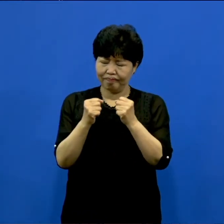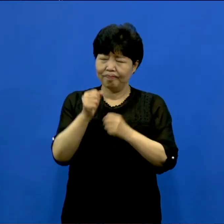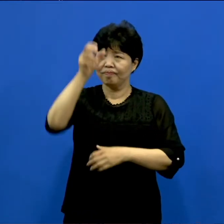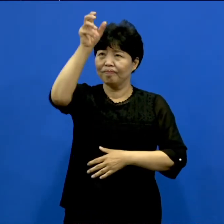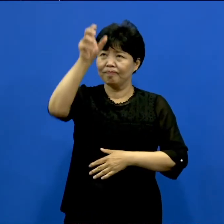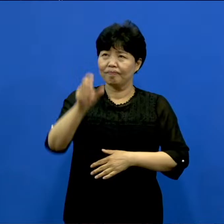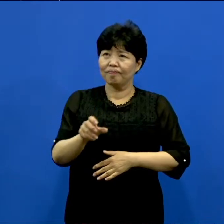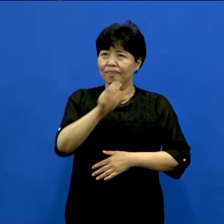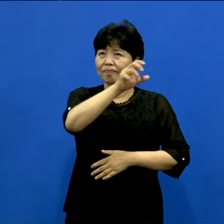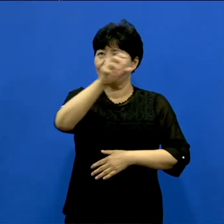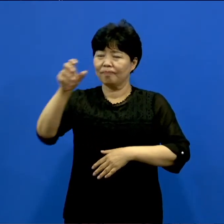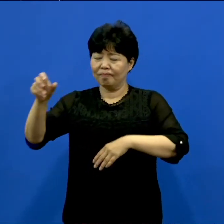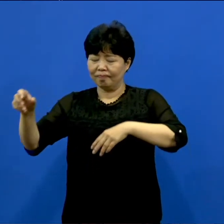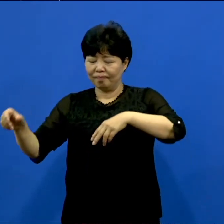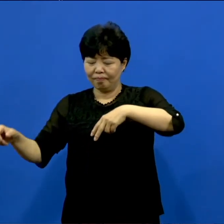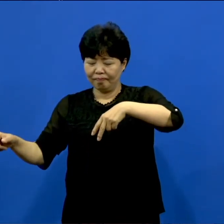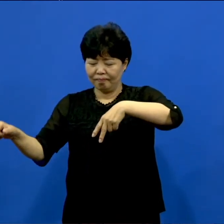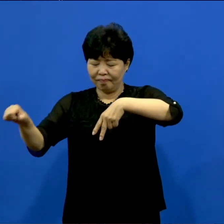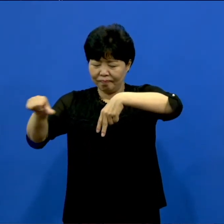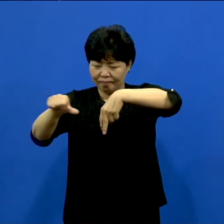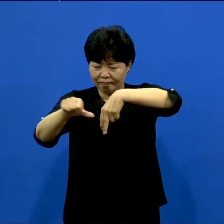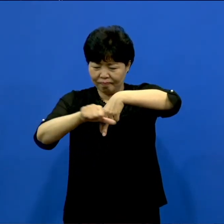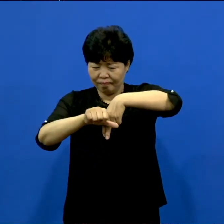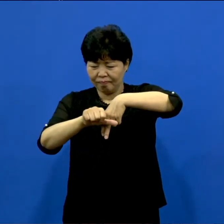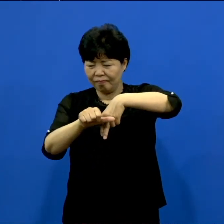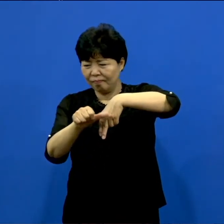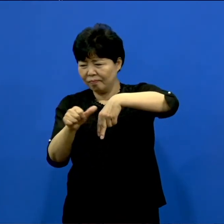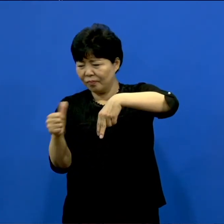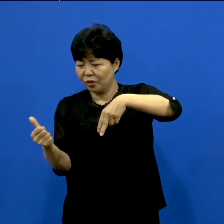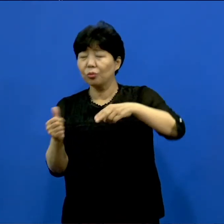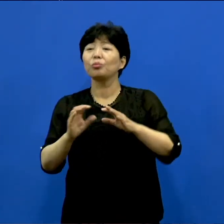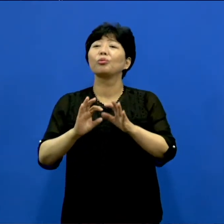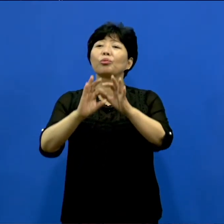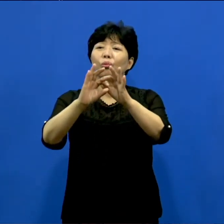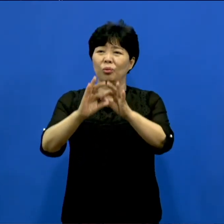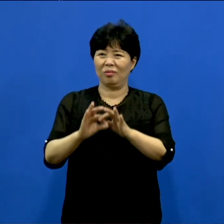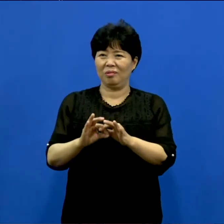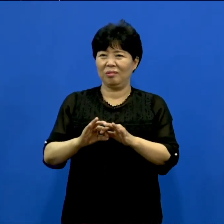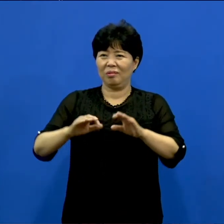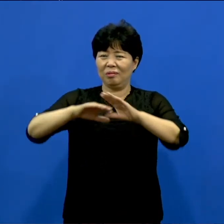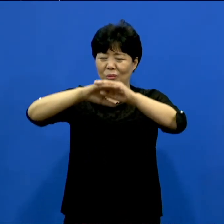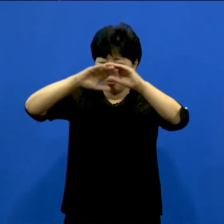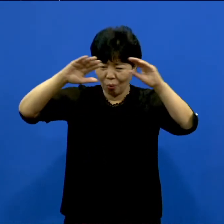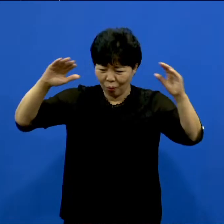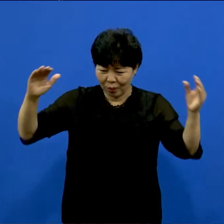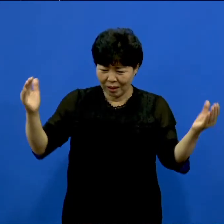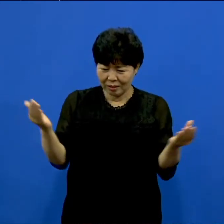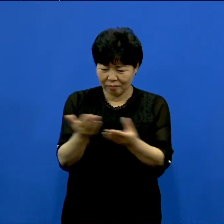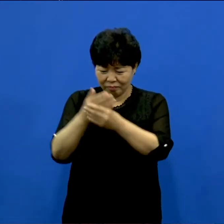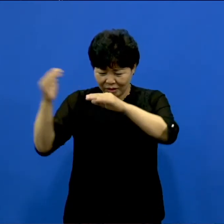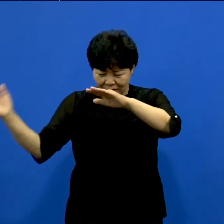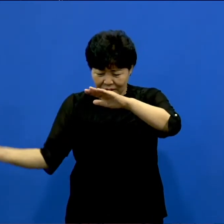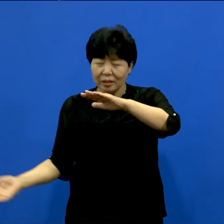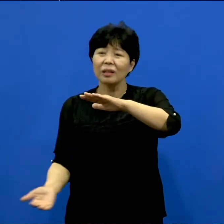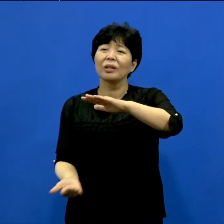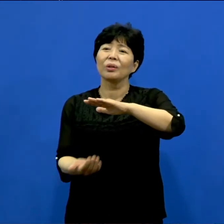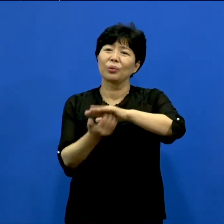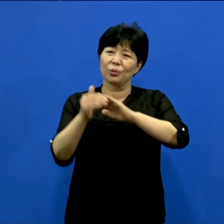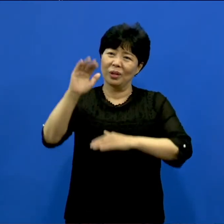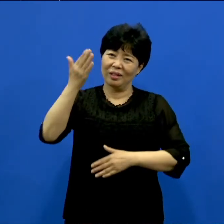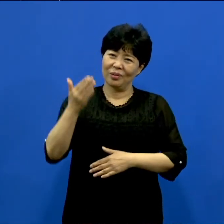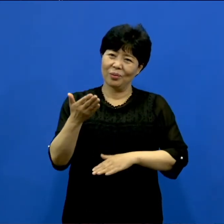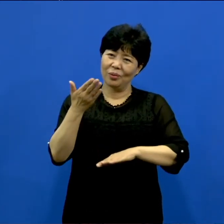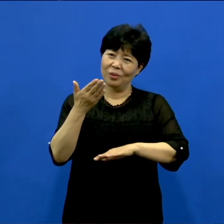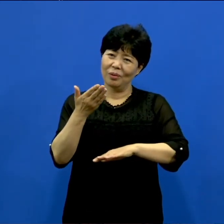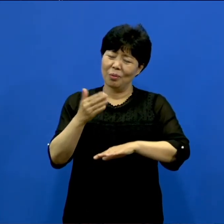고난을 통하여 순종을 배우고, 그 순종을 통하여 온전하게 되었고, 그 온전하심을 통하여 모든 사람들을